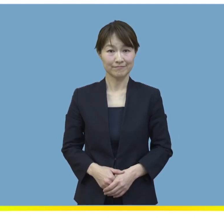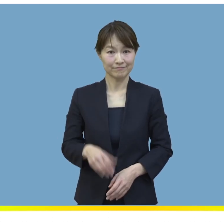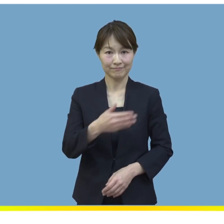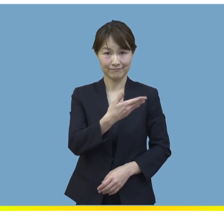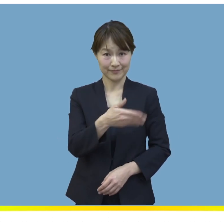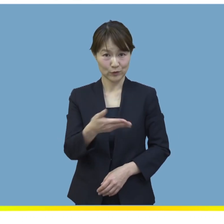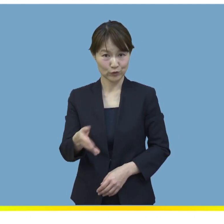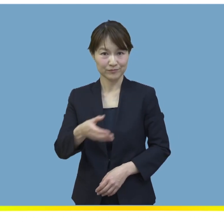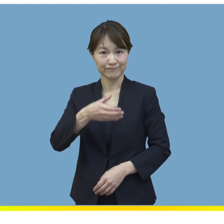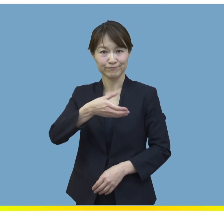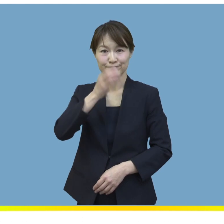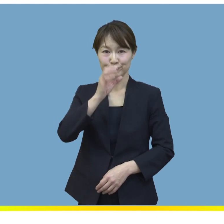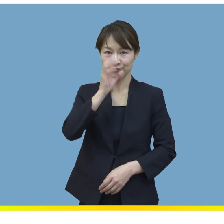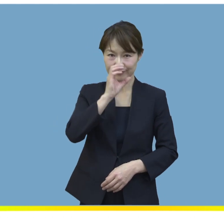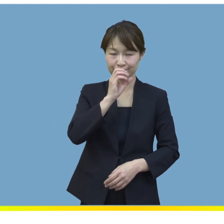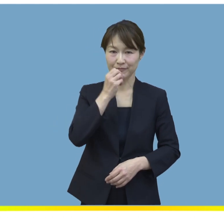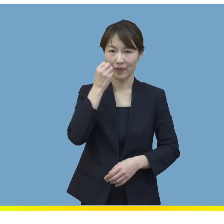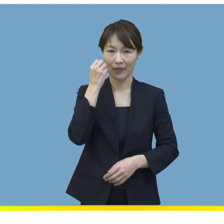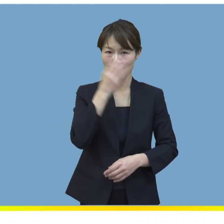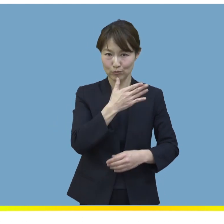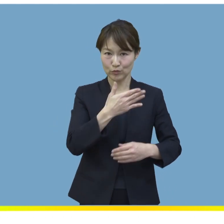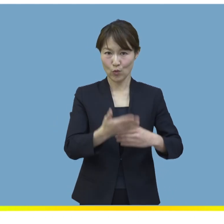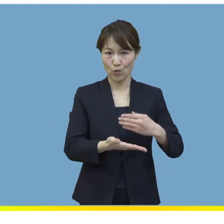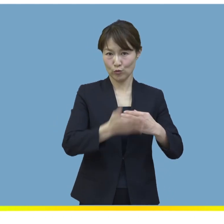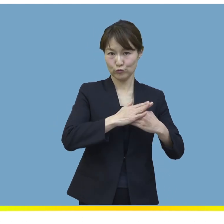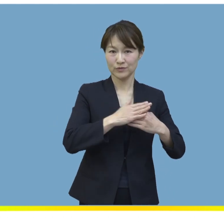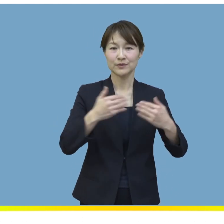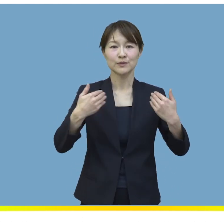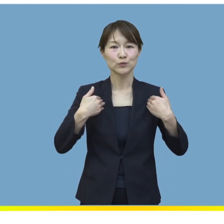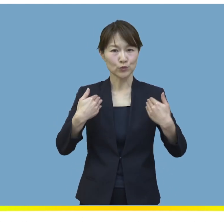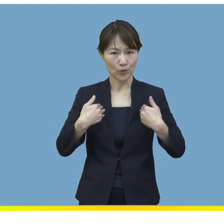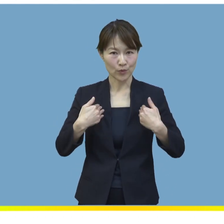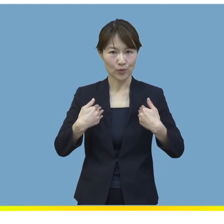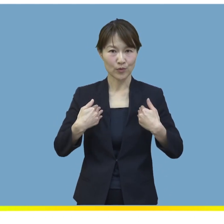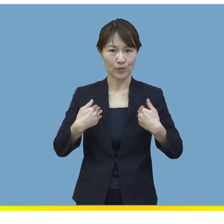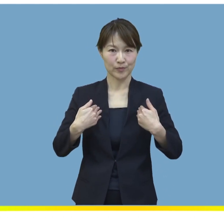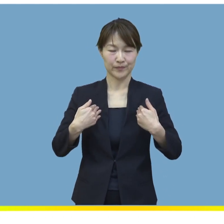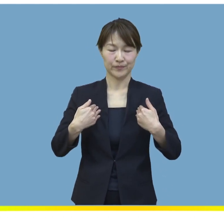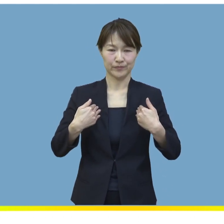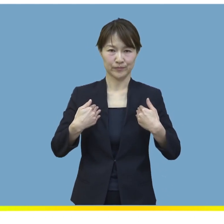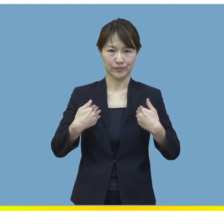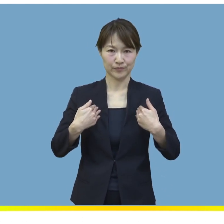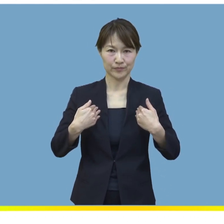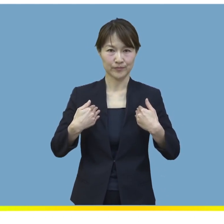こまめに水分や塩分を補給する